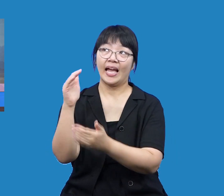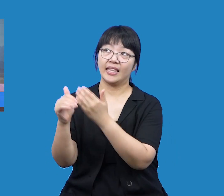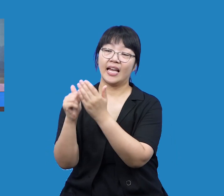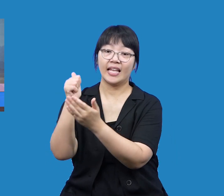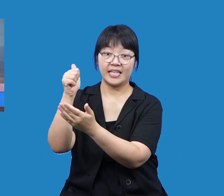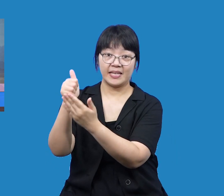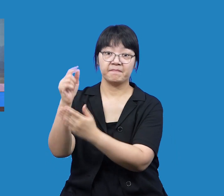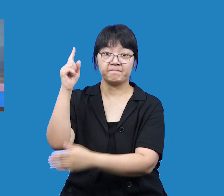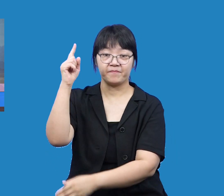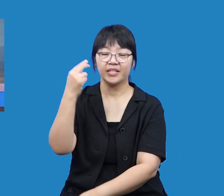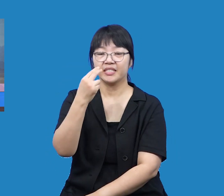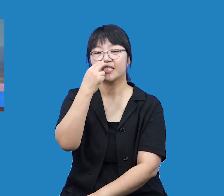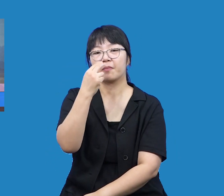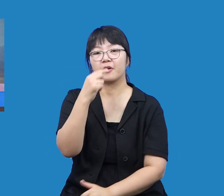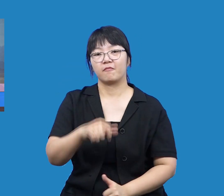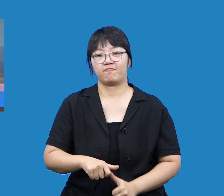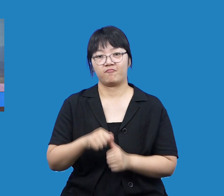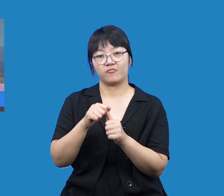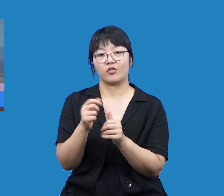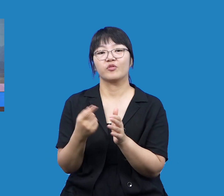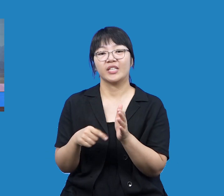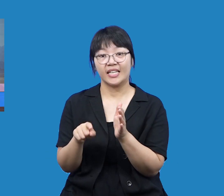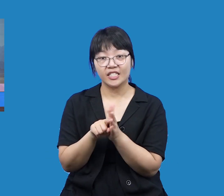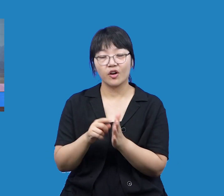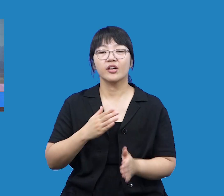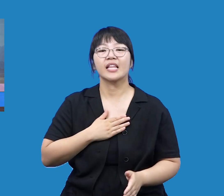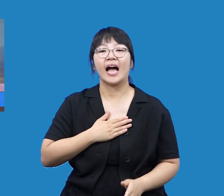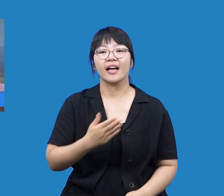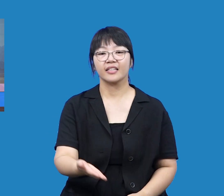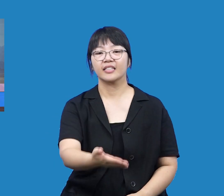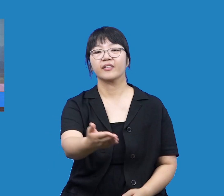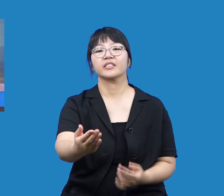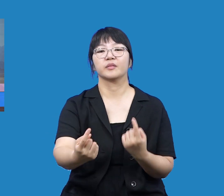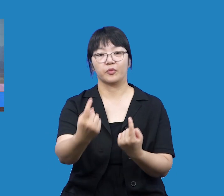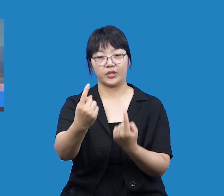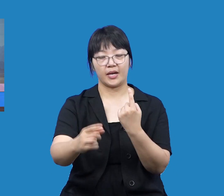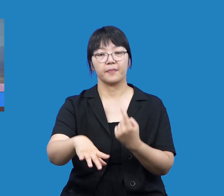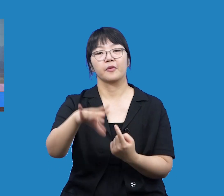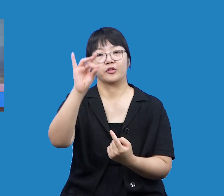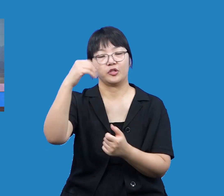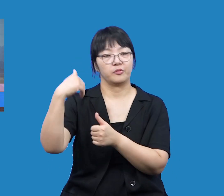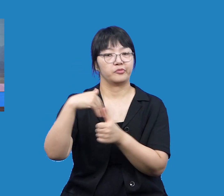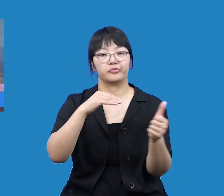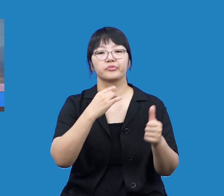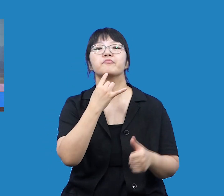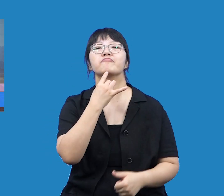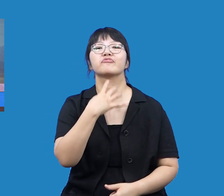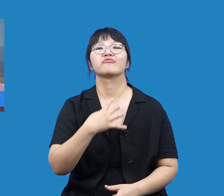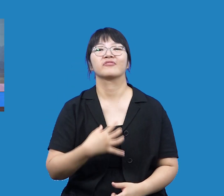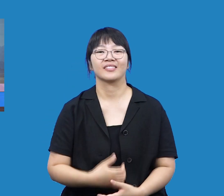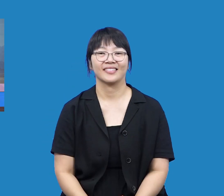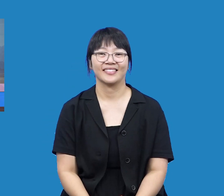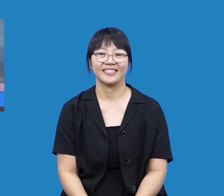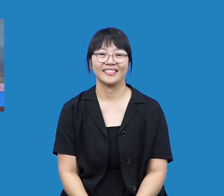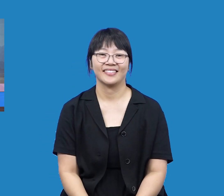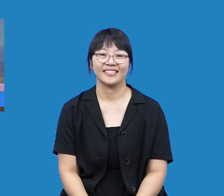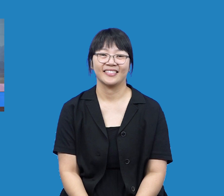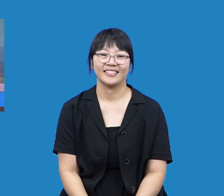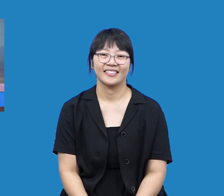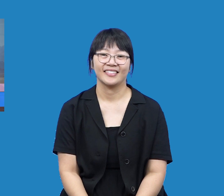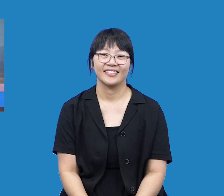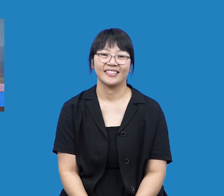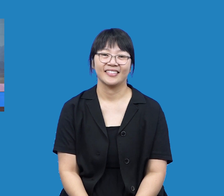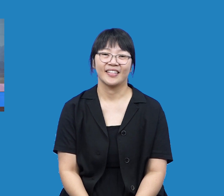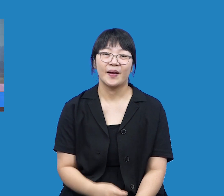하나님이 생명을 구원하시려고 나를 당신들보다 먼저 보내셨나이다. 강조된